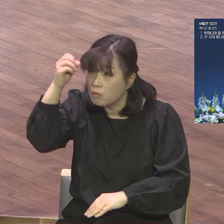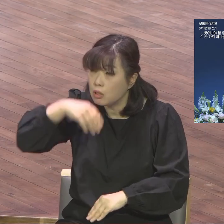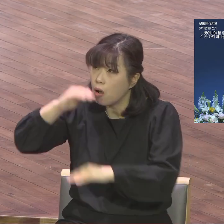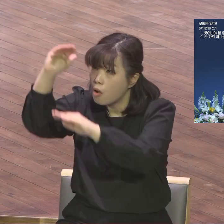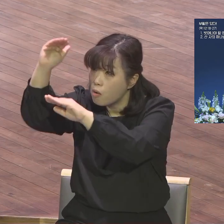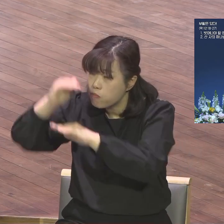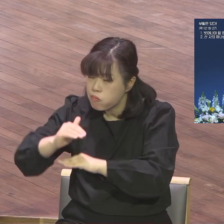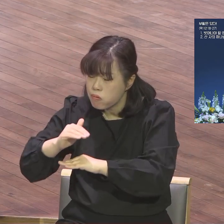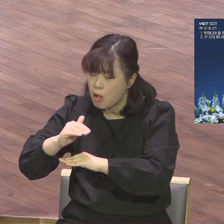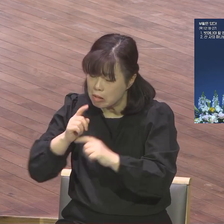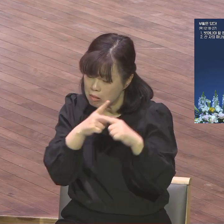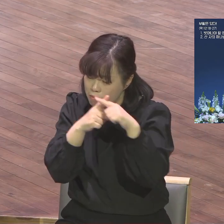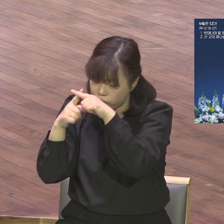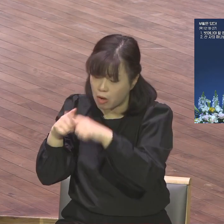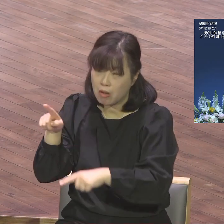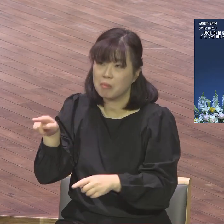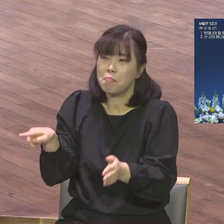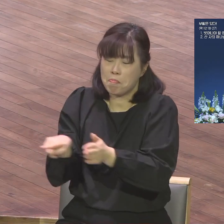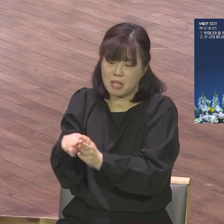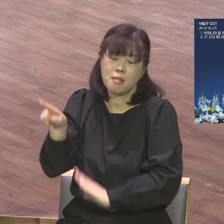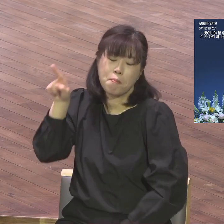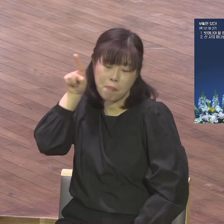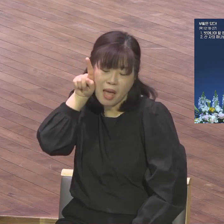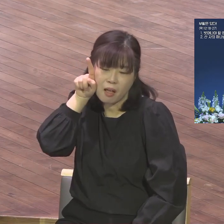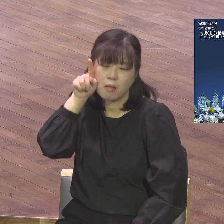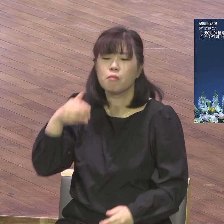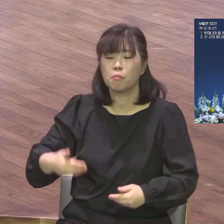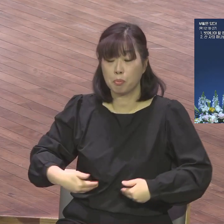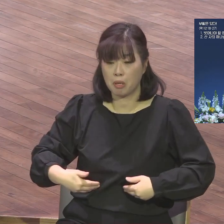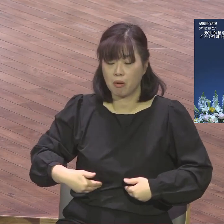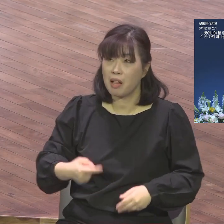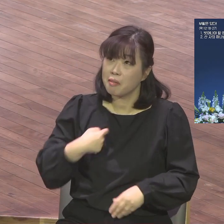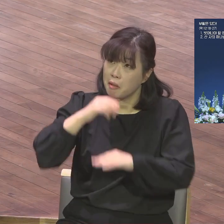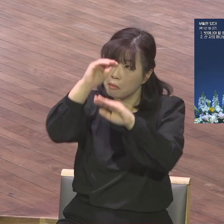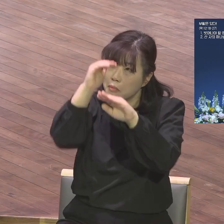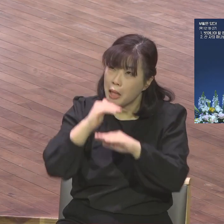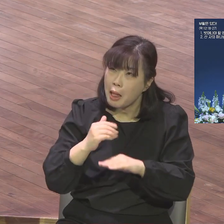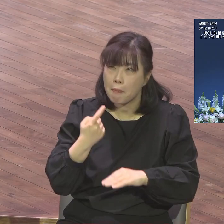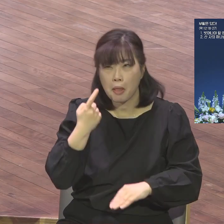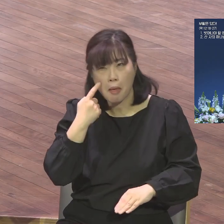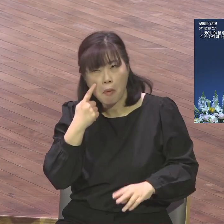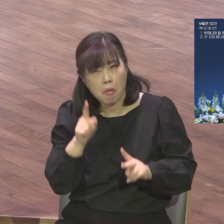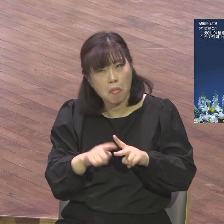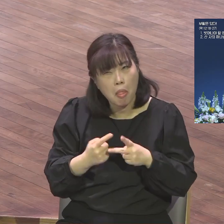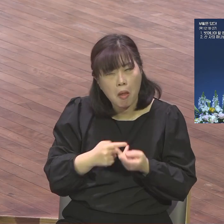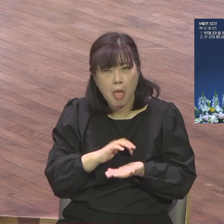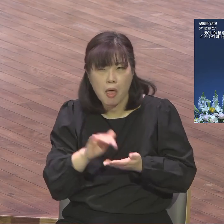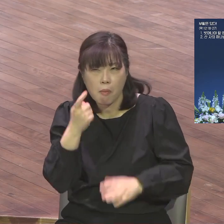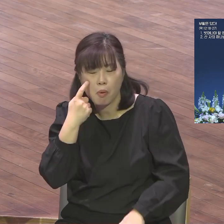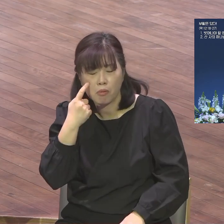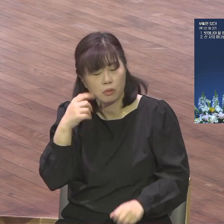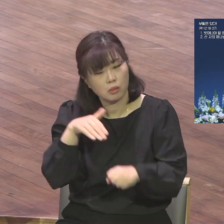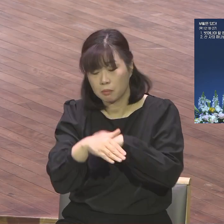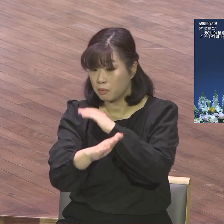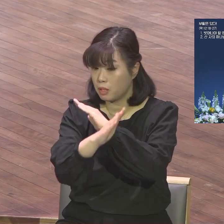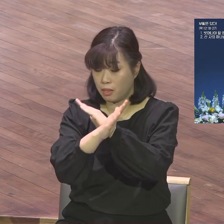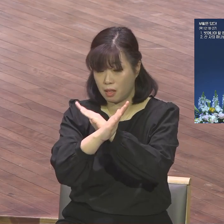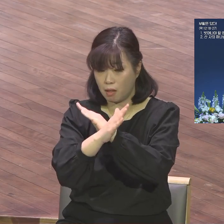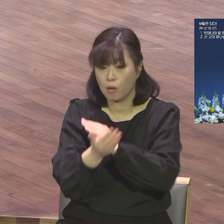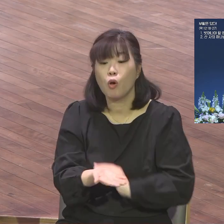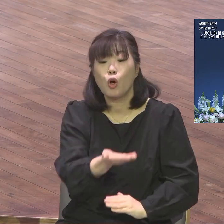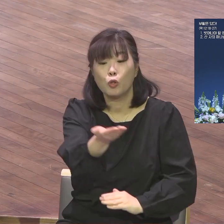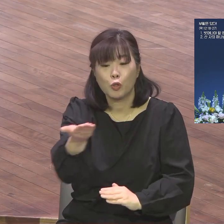산자의 하나님이 지금 나의 하나님을 분명히 믿고 날마다 날마다 생명을 살리는 부활신앙인의 삶을